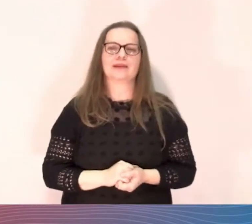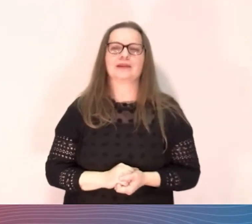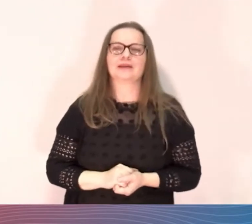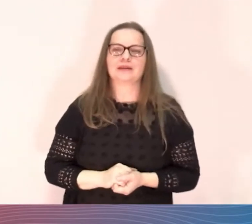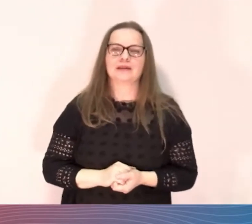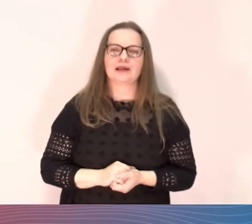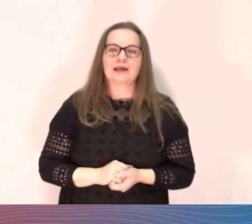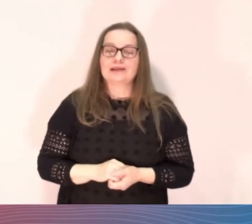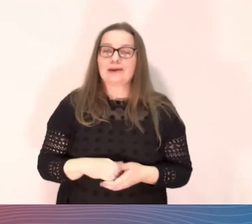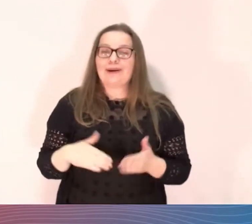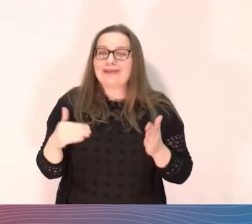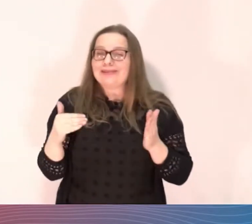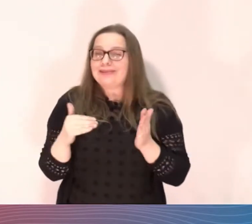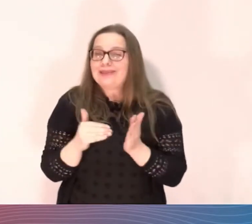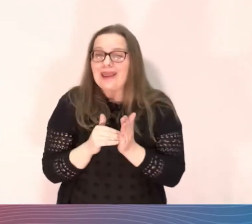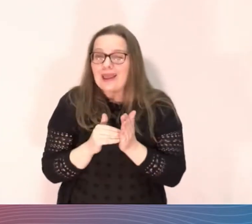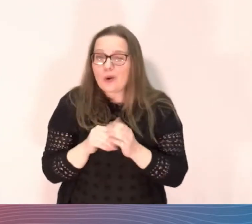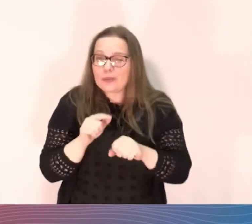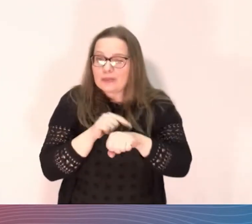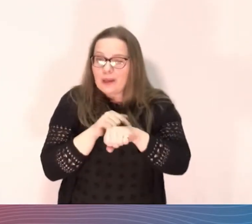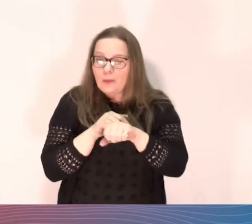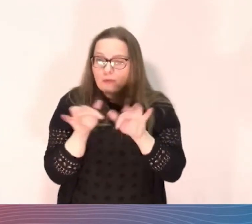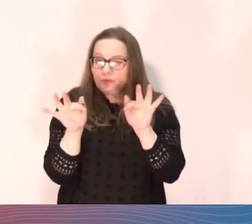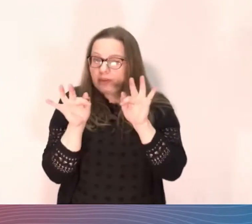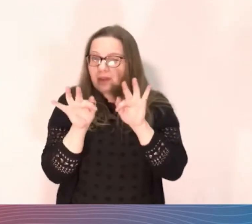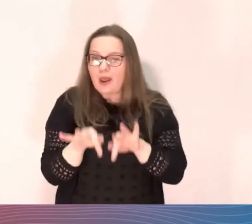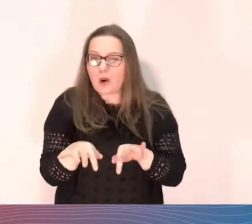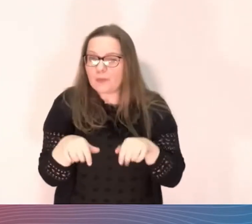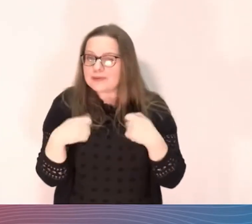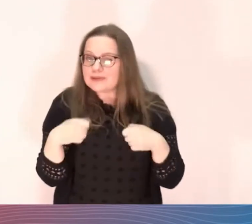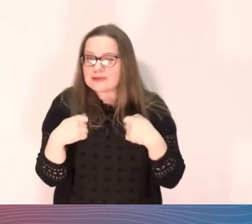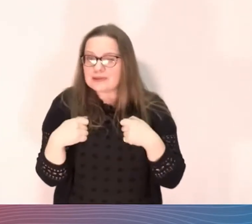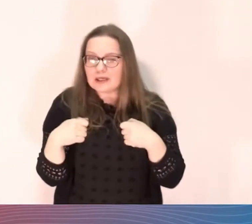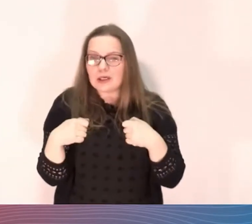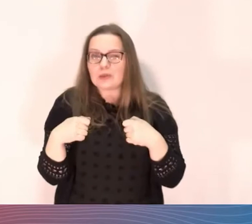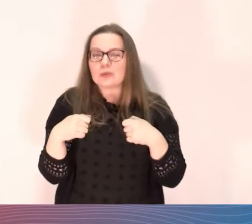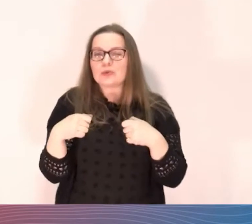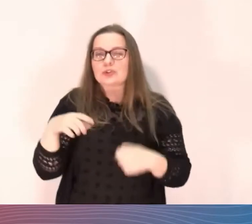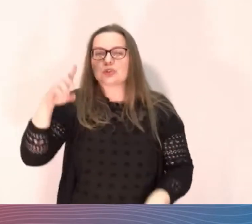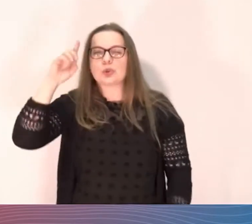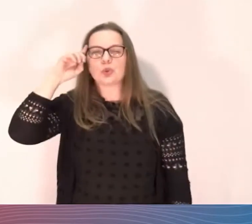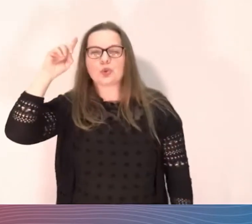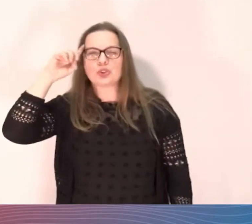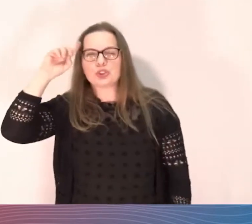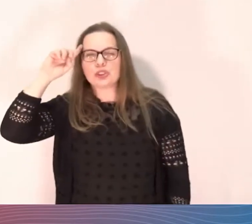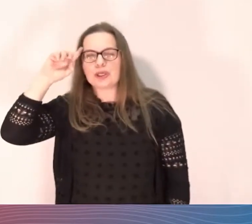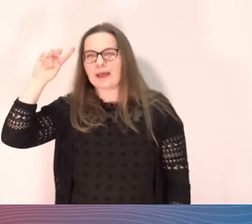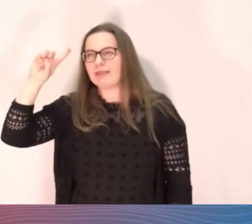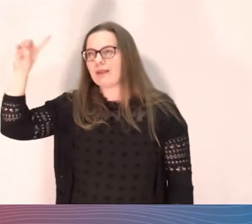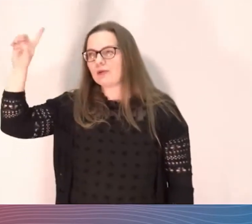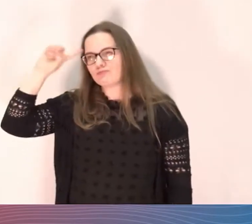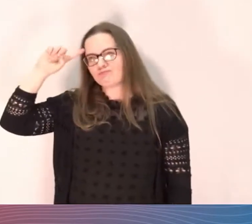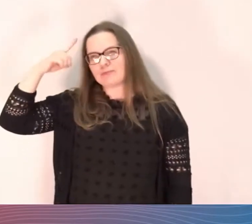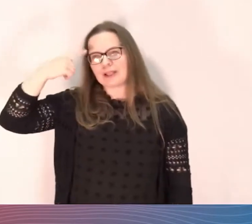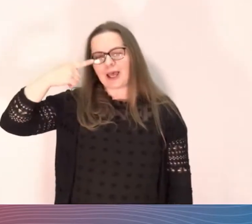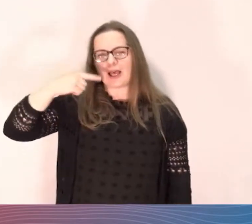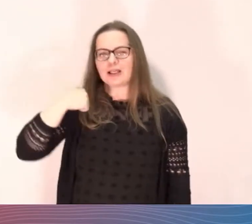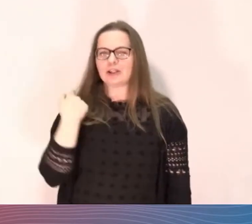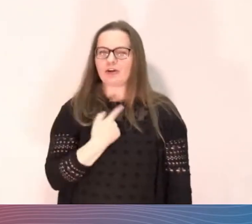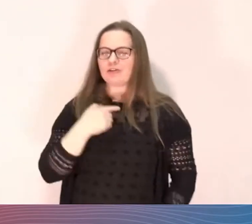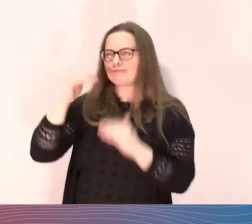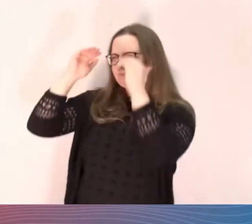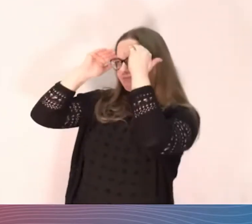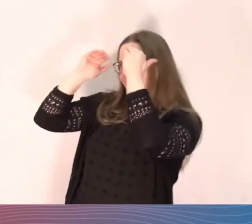do trabalho. Cada dia ele ganha mais governo sobre nós. E não só